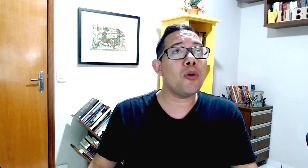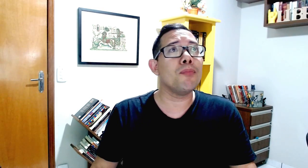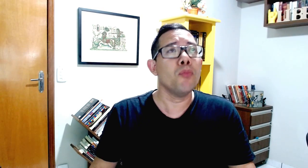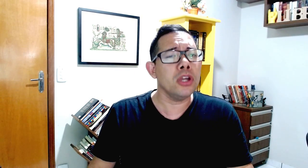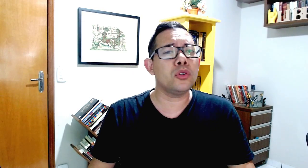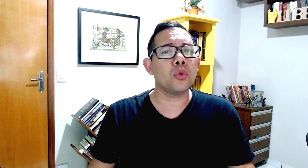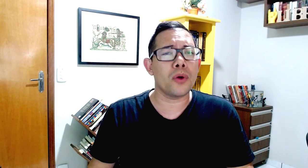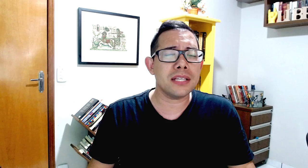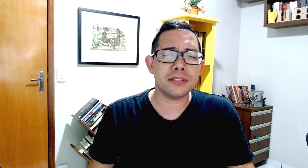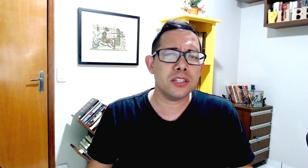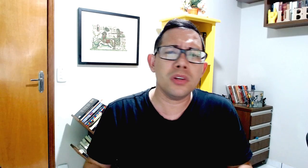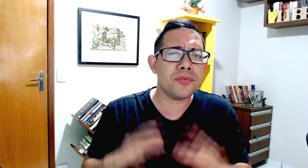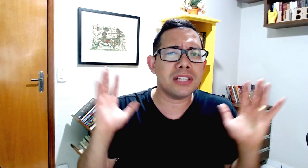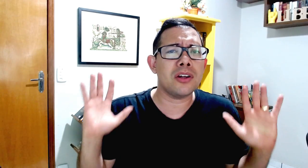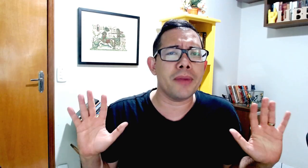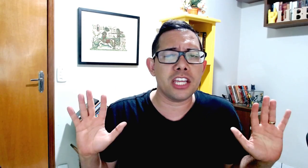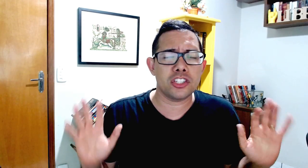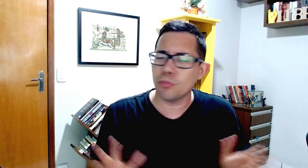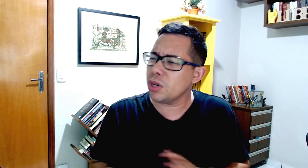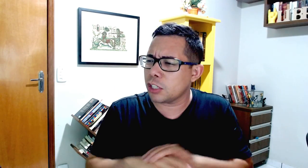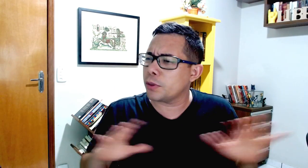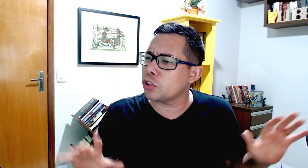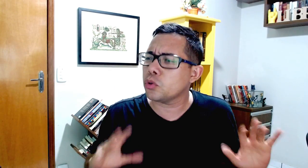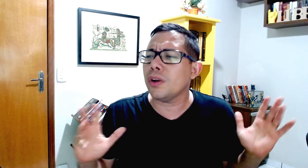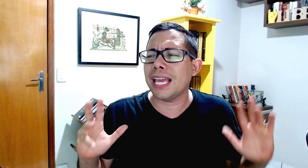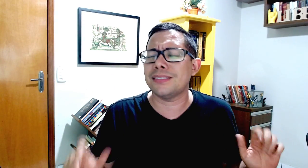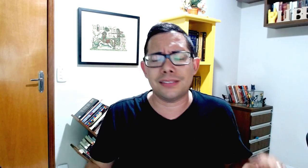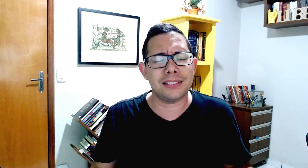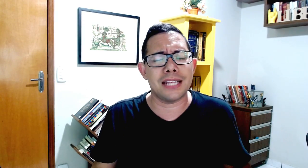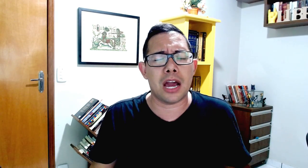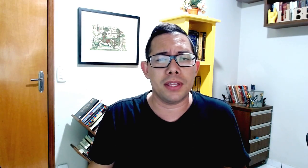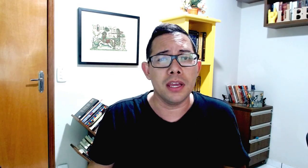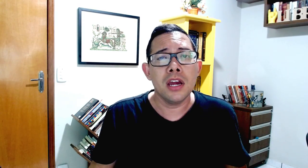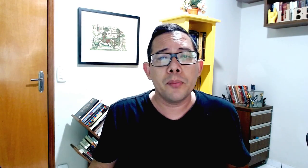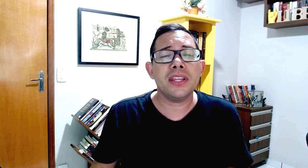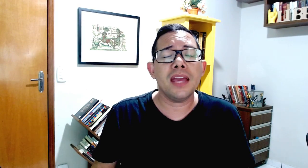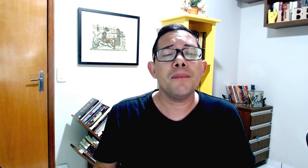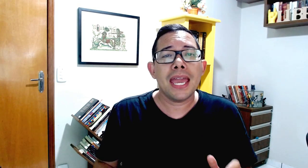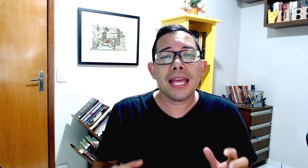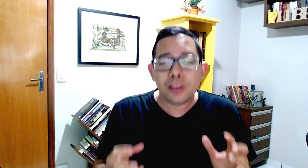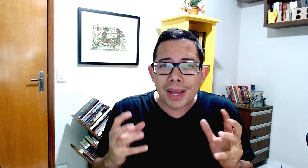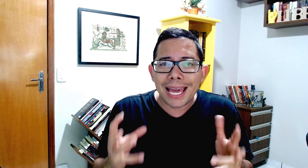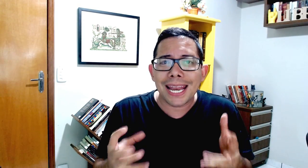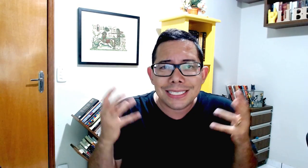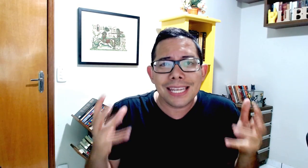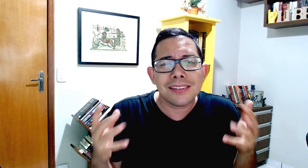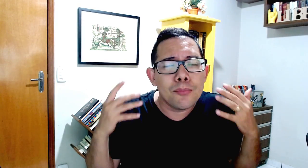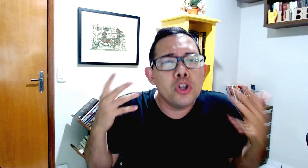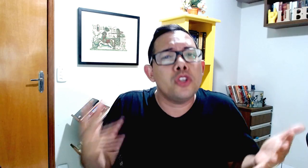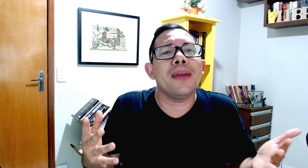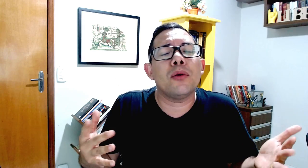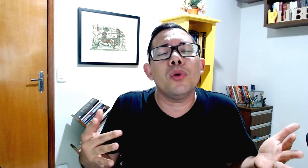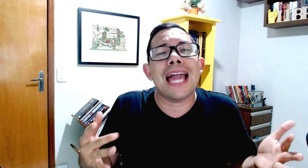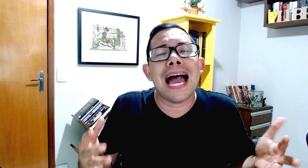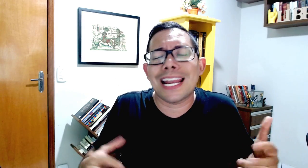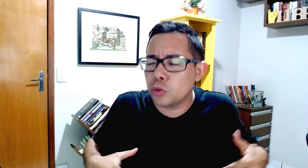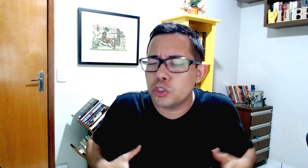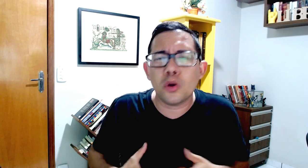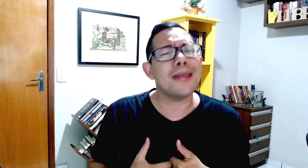sinal muito conhecido universalmente muitas pessoas conhecem esse sinal aí porque é tem uma característica muito peculiar a sua